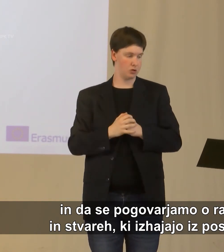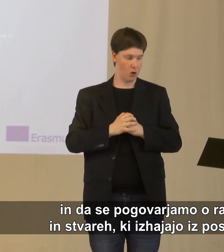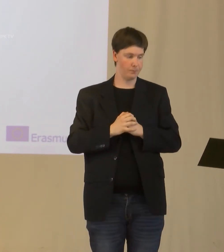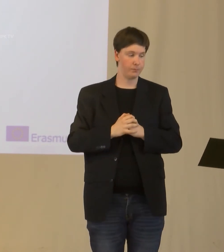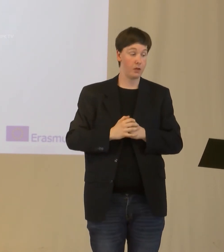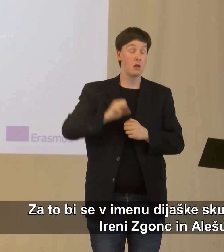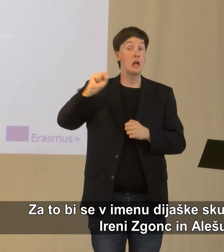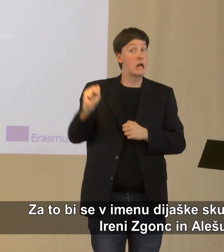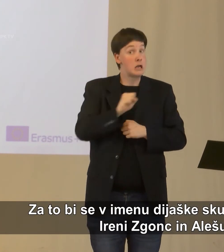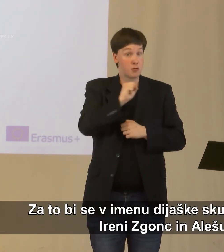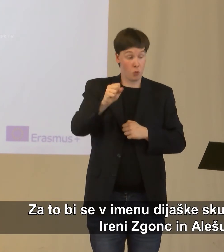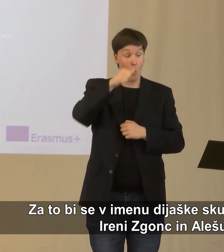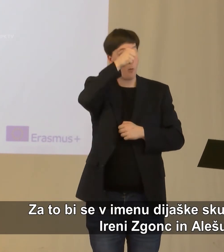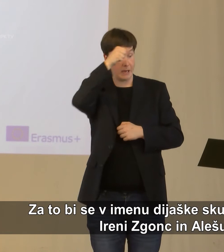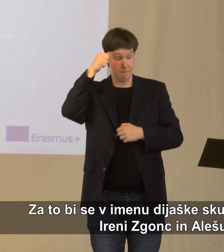posameznih držav.